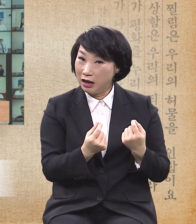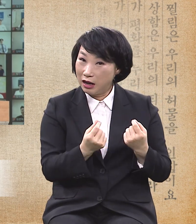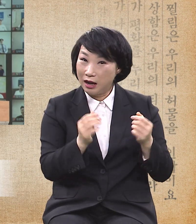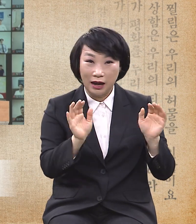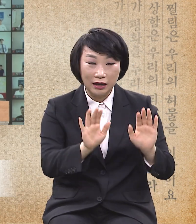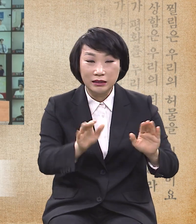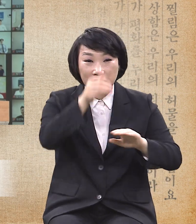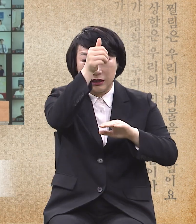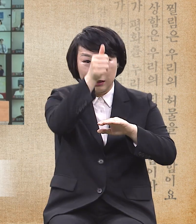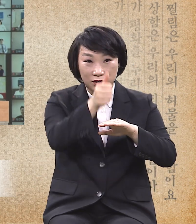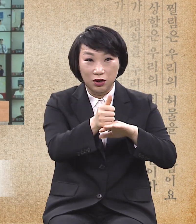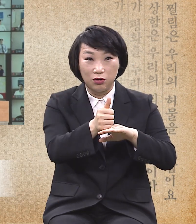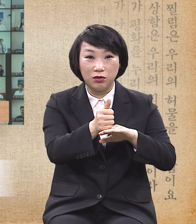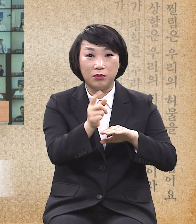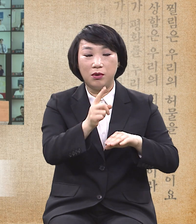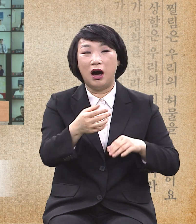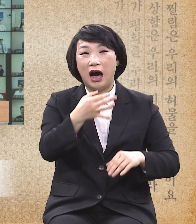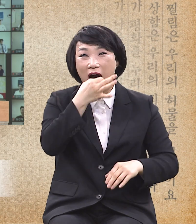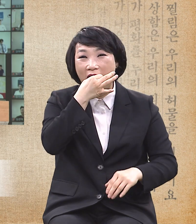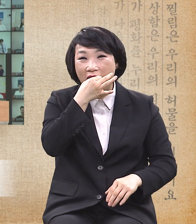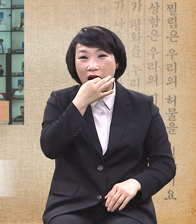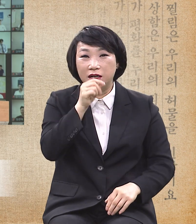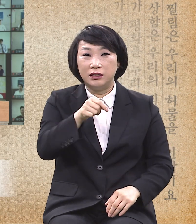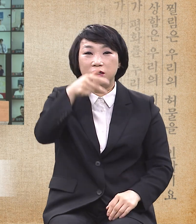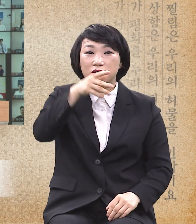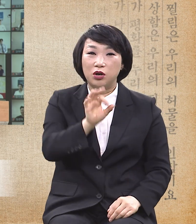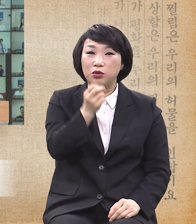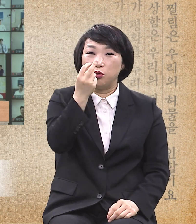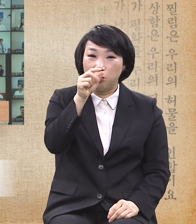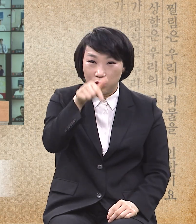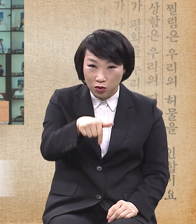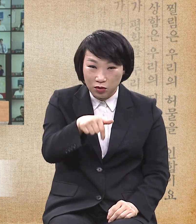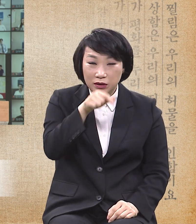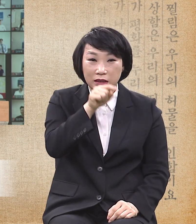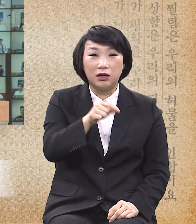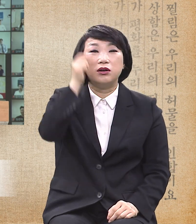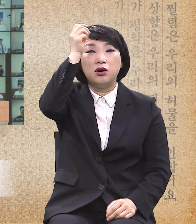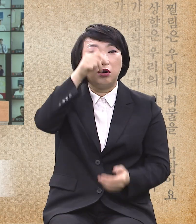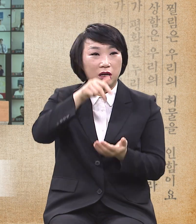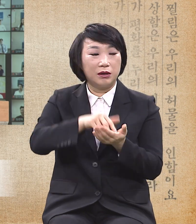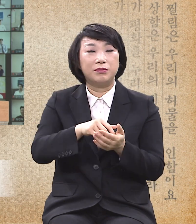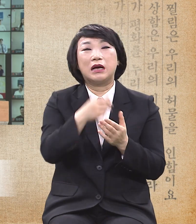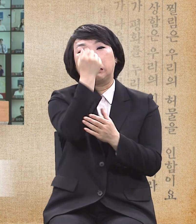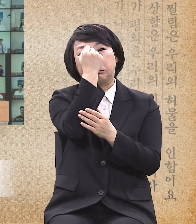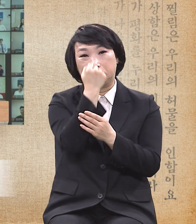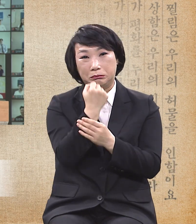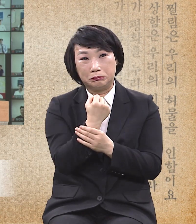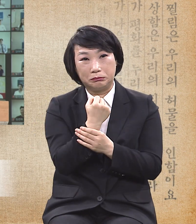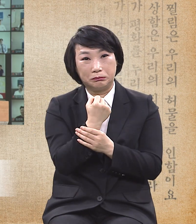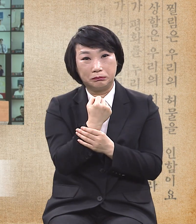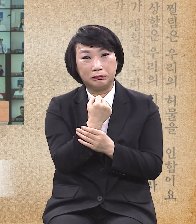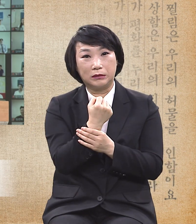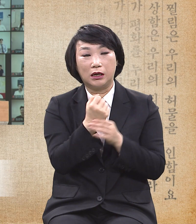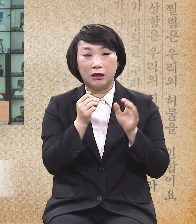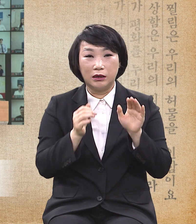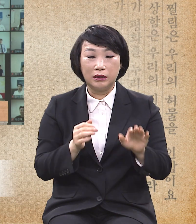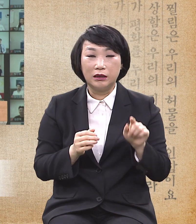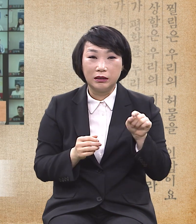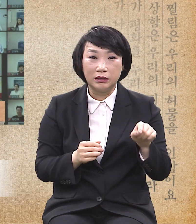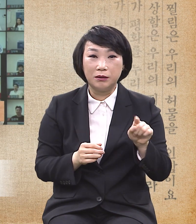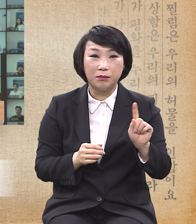그는 결국은 정욕이라는 것은 영적으로 부패된 것이요.